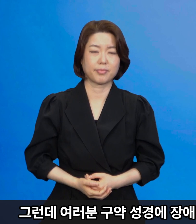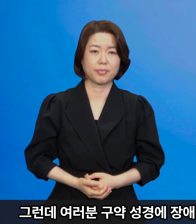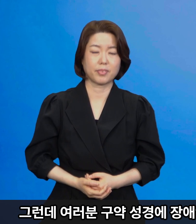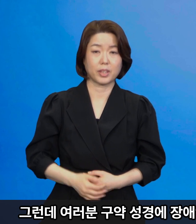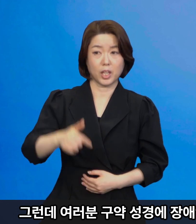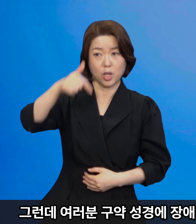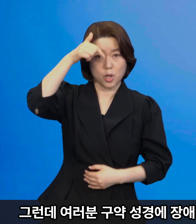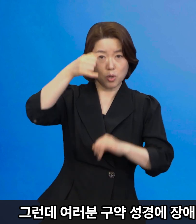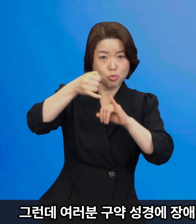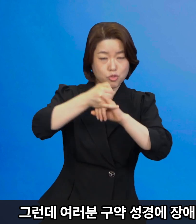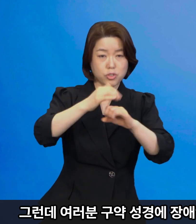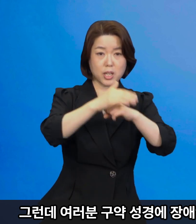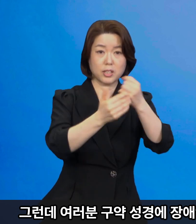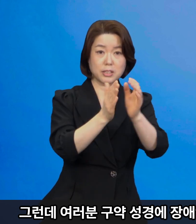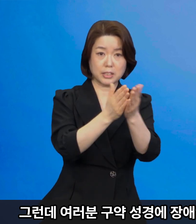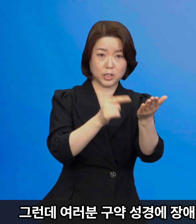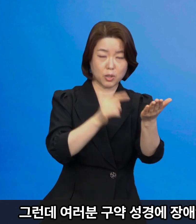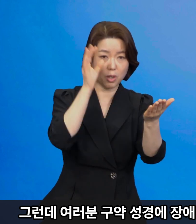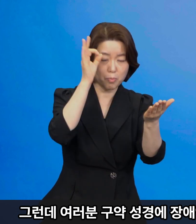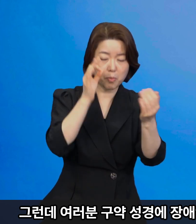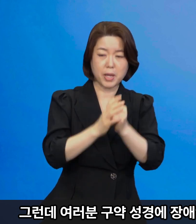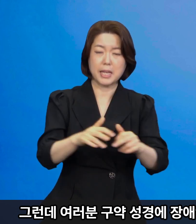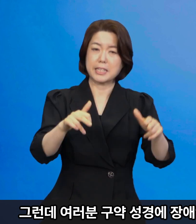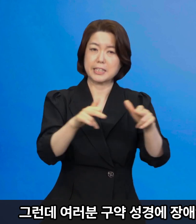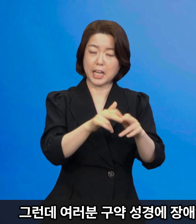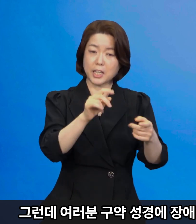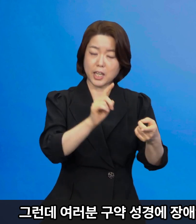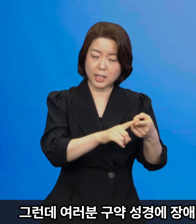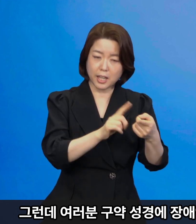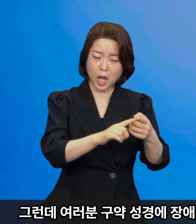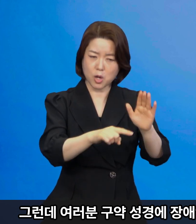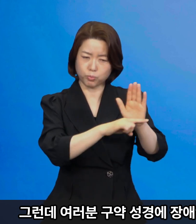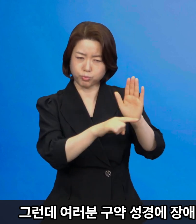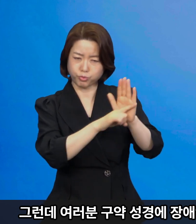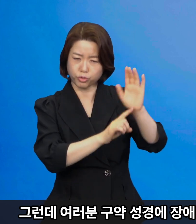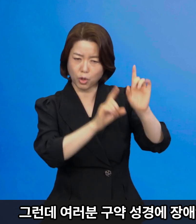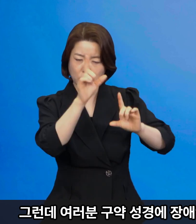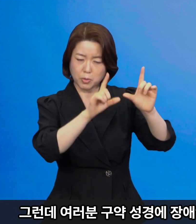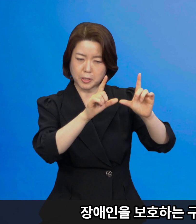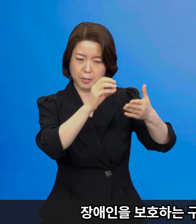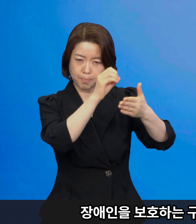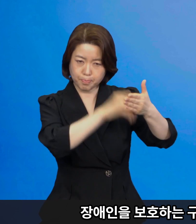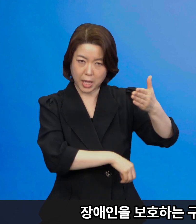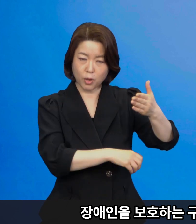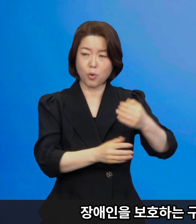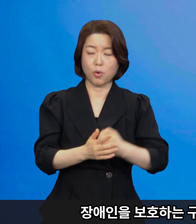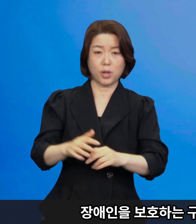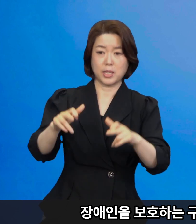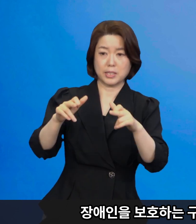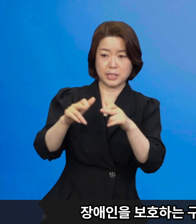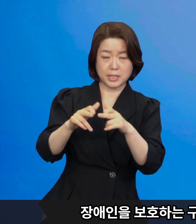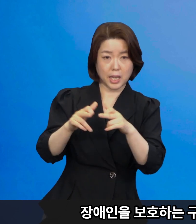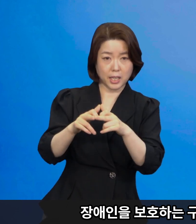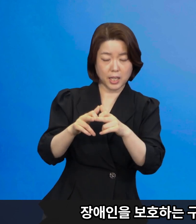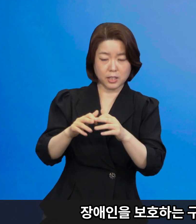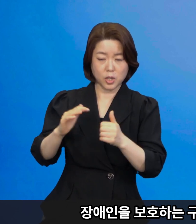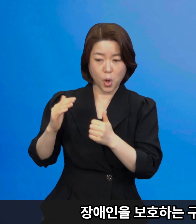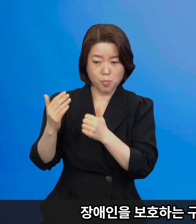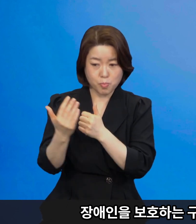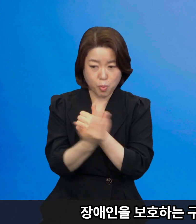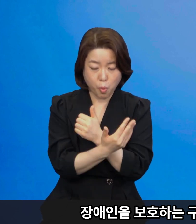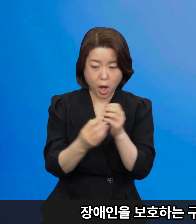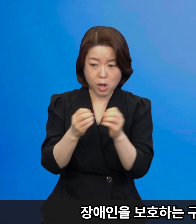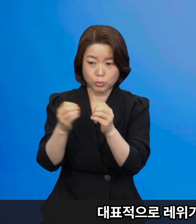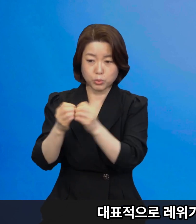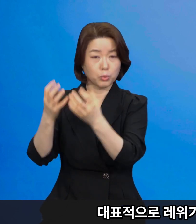구약 성경에 장애인에 대한 부정적인 이미지를 걷어내고 장애인을 보호하는 구절도